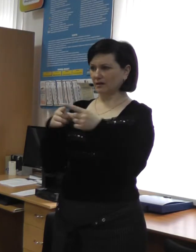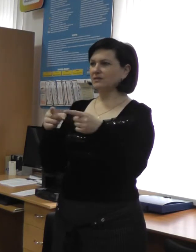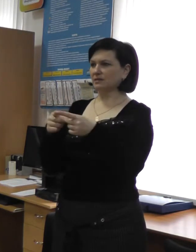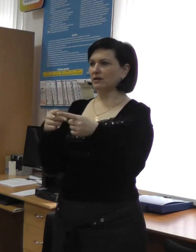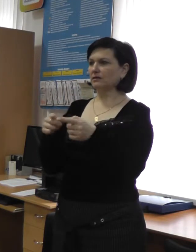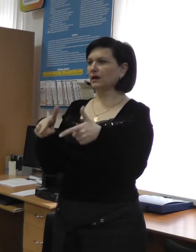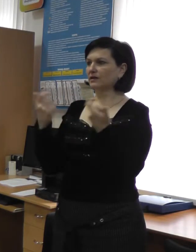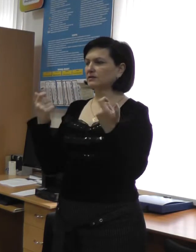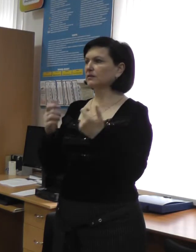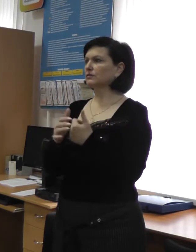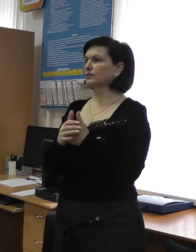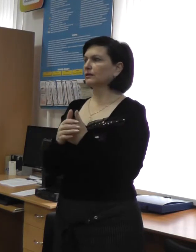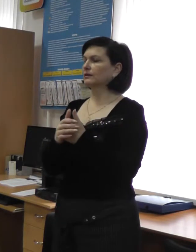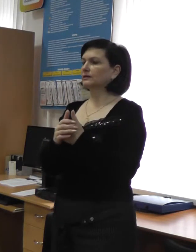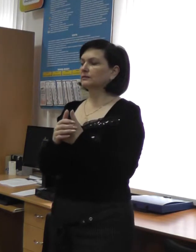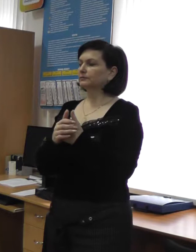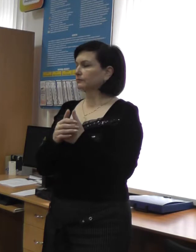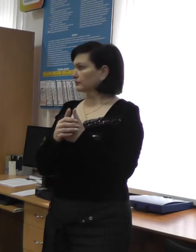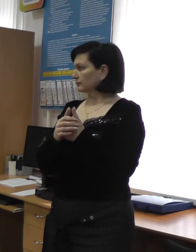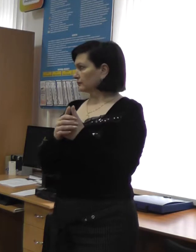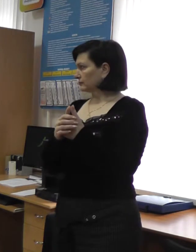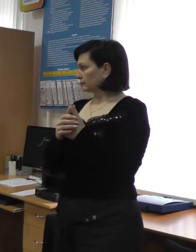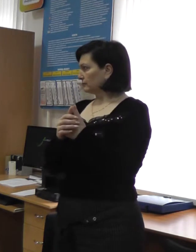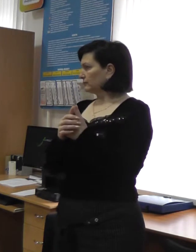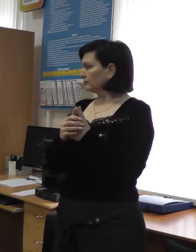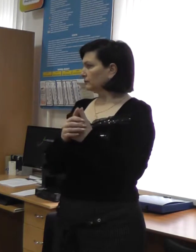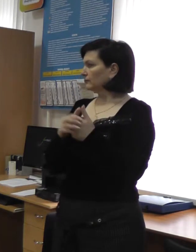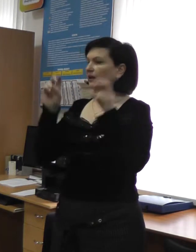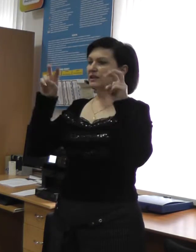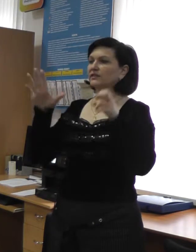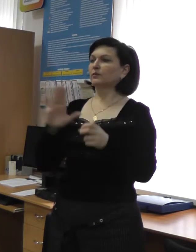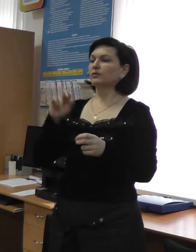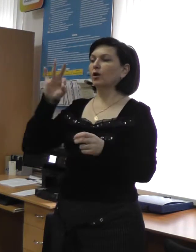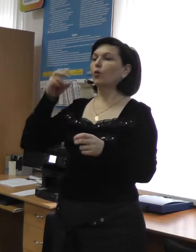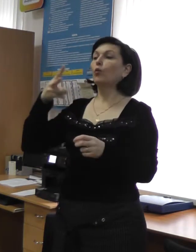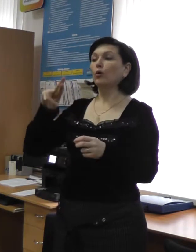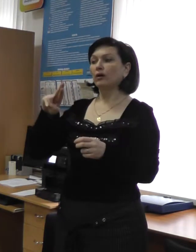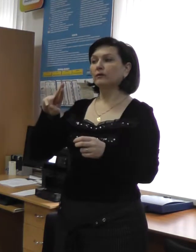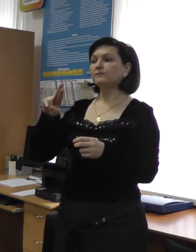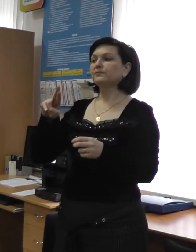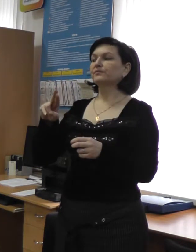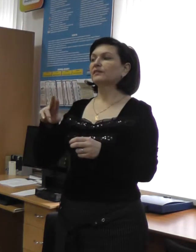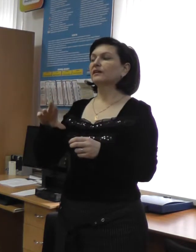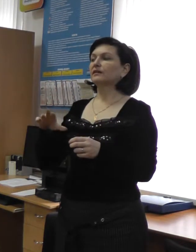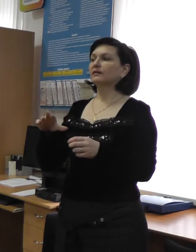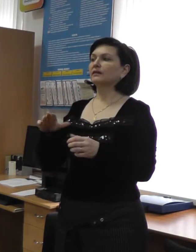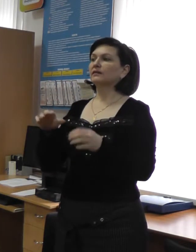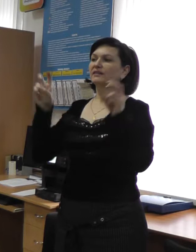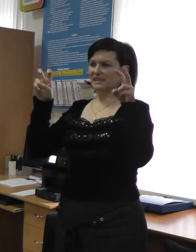получила название «Оля». Ну, существует такое мнение, что, скорее всего, в честь своей любимой дочери.